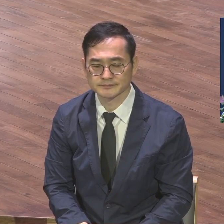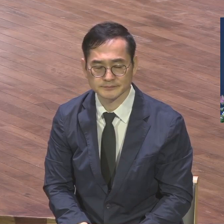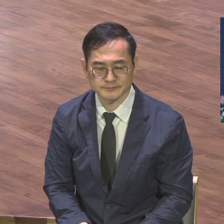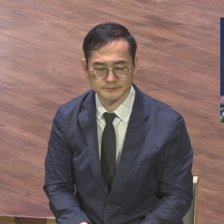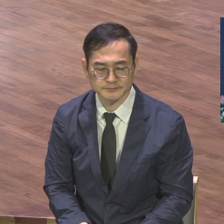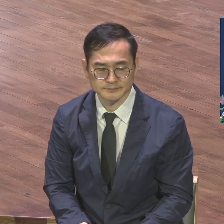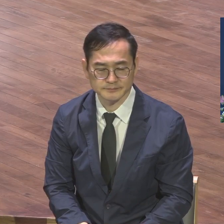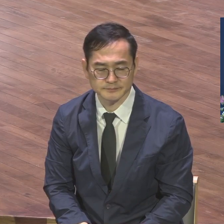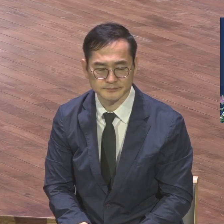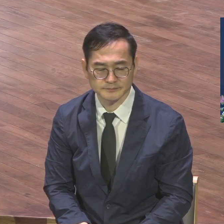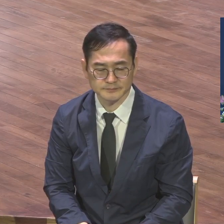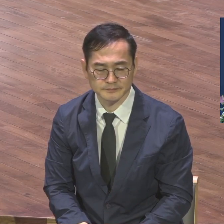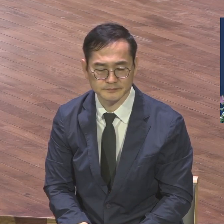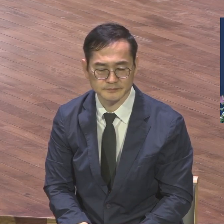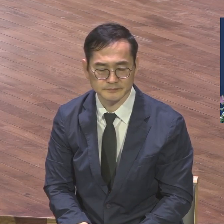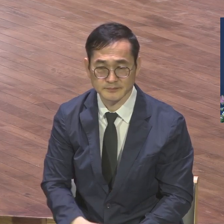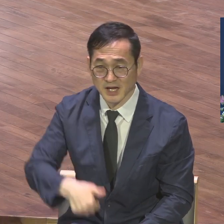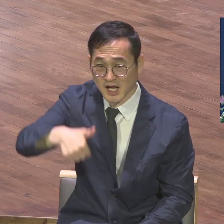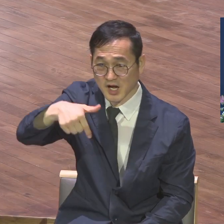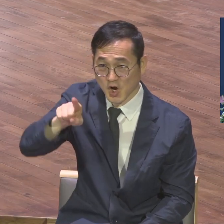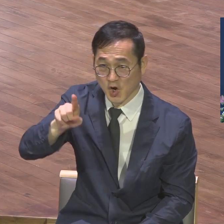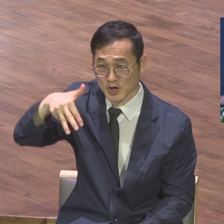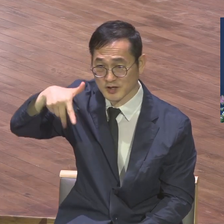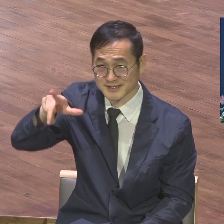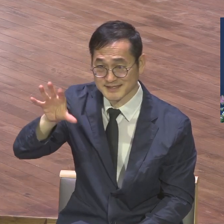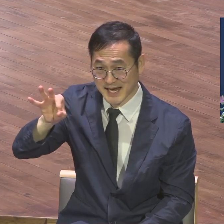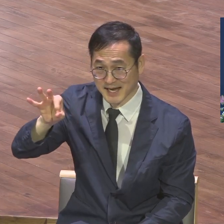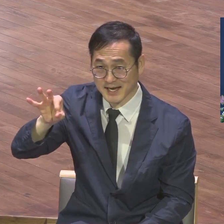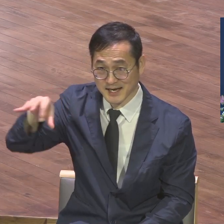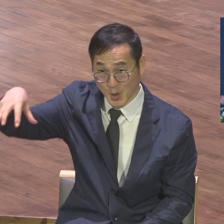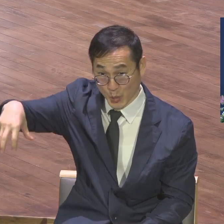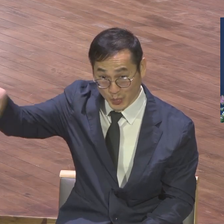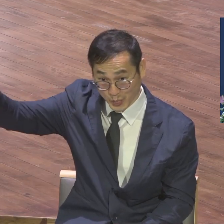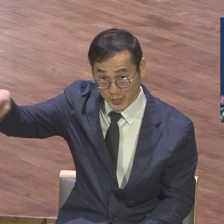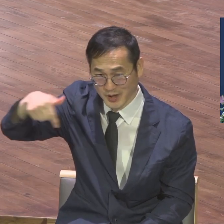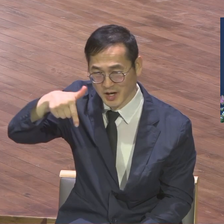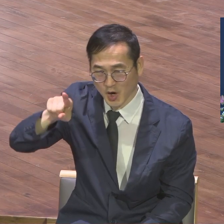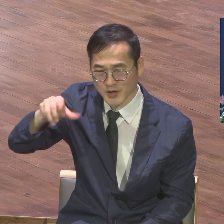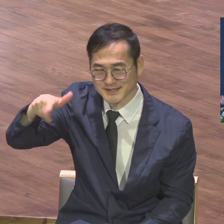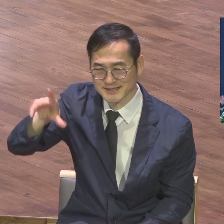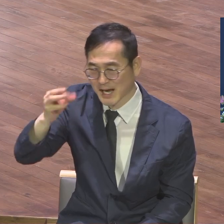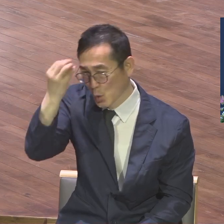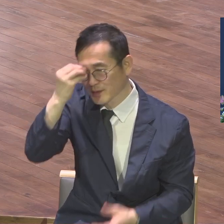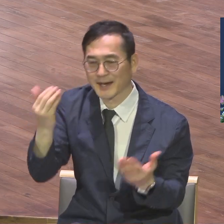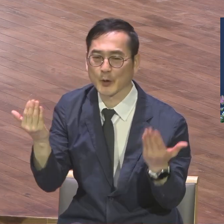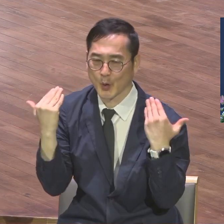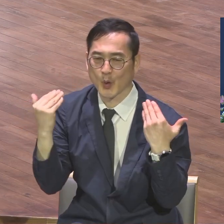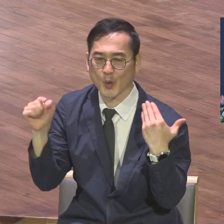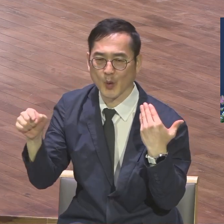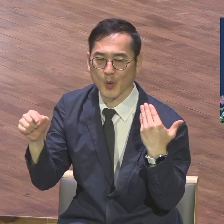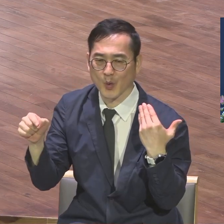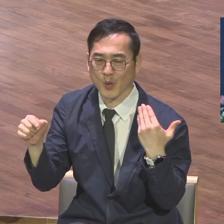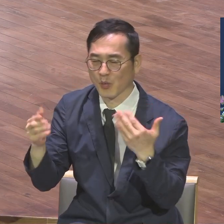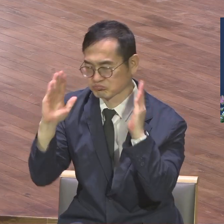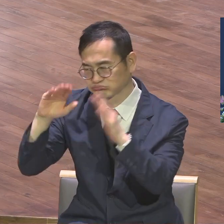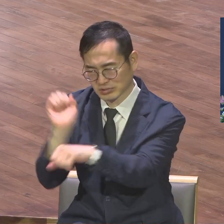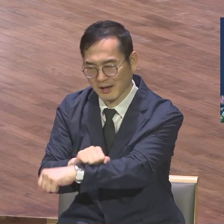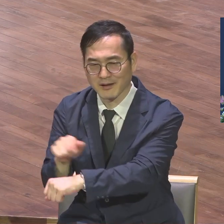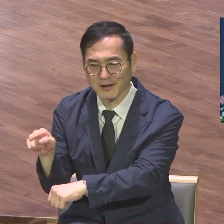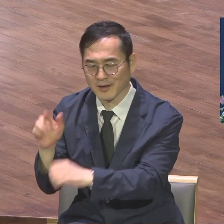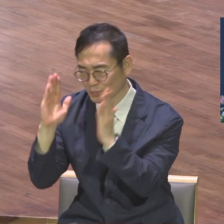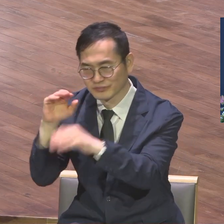거창에 가면 거창고등학교라고 유명한 아주 서울대학 많이 가는 아주 인류